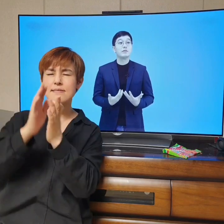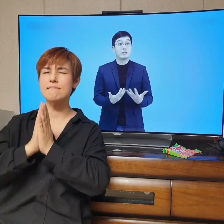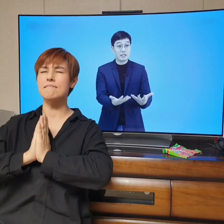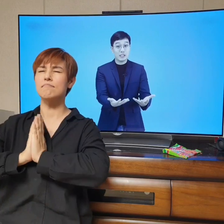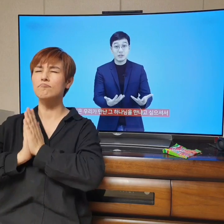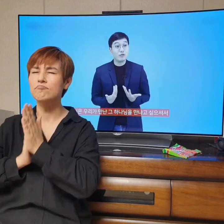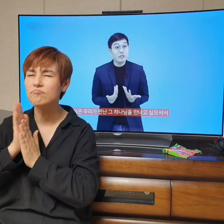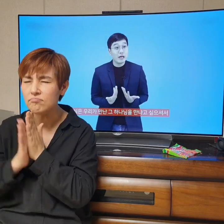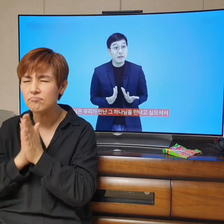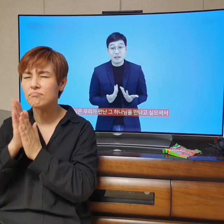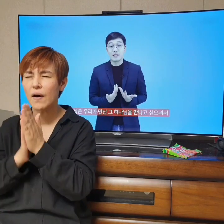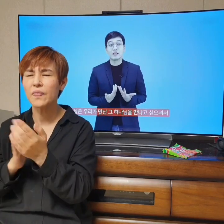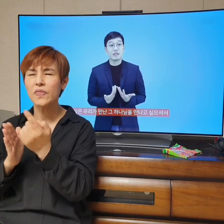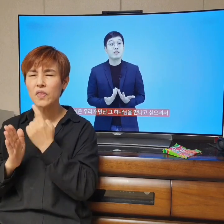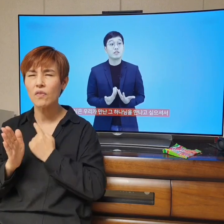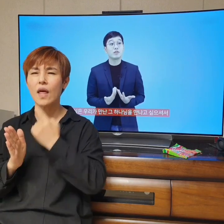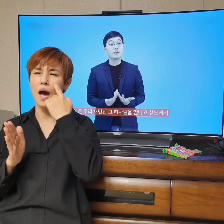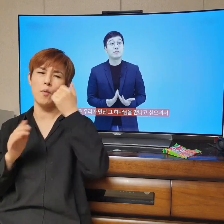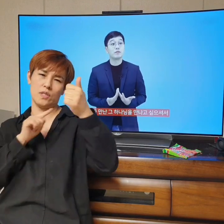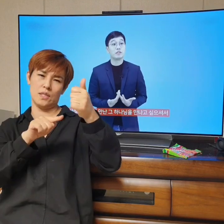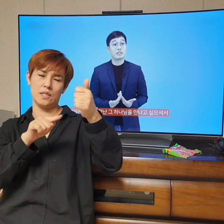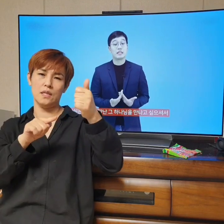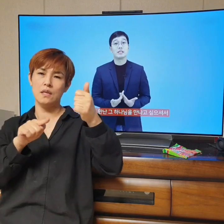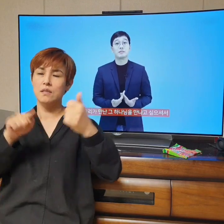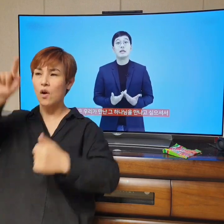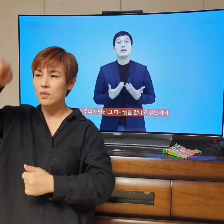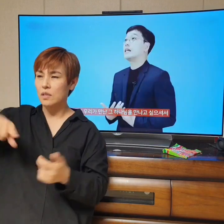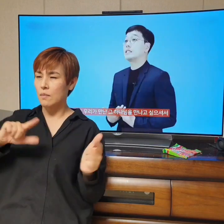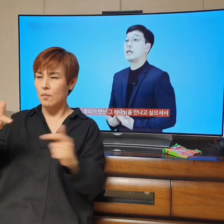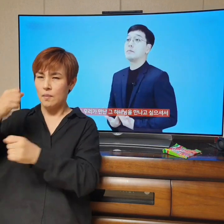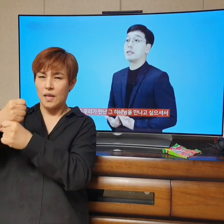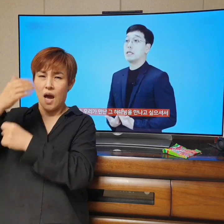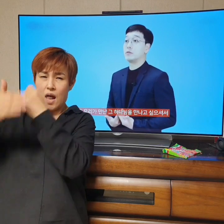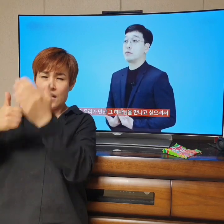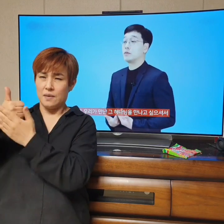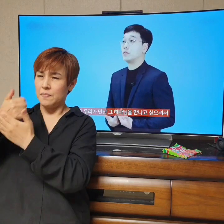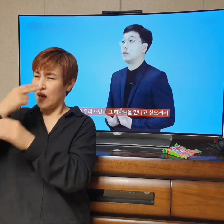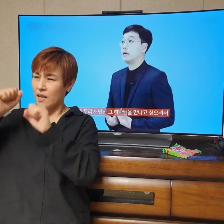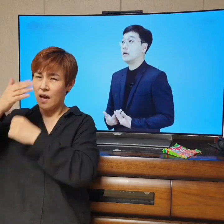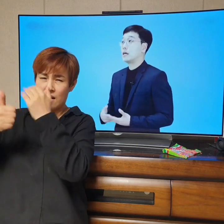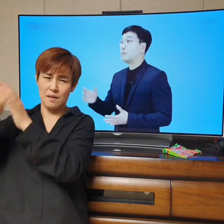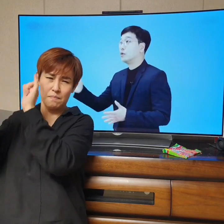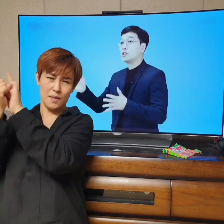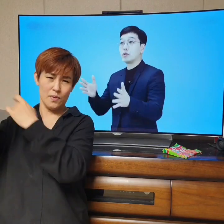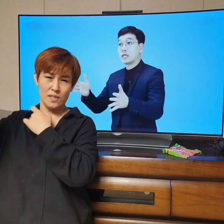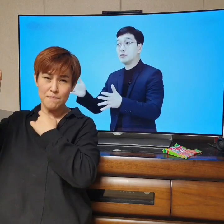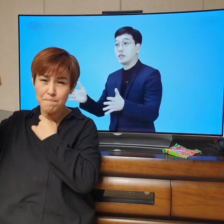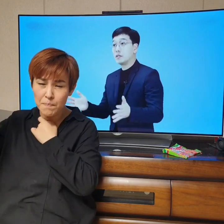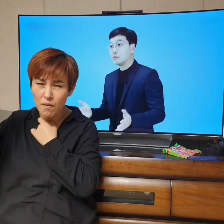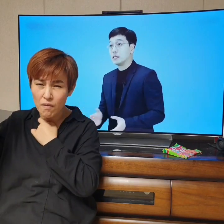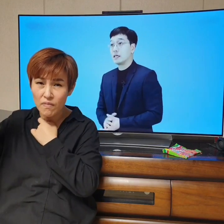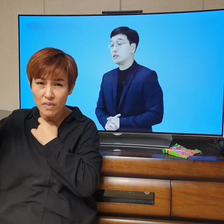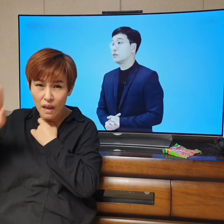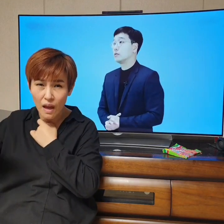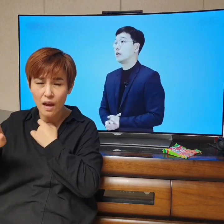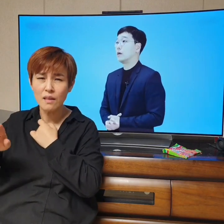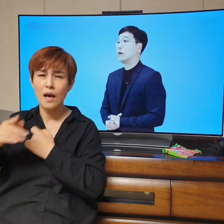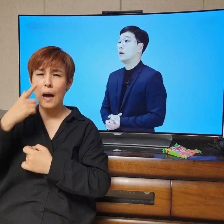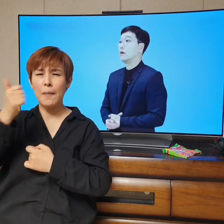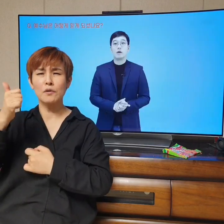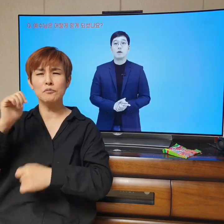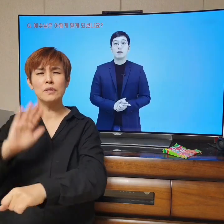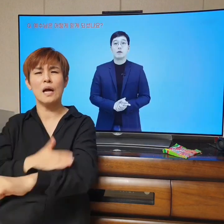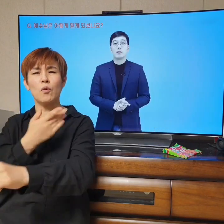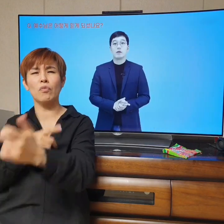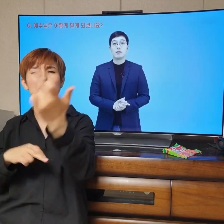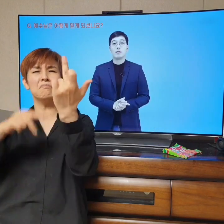그 하나님을 사실은 우리가 만난 그 천지 만물을 지으신 하나님을 살아계신 하나님 만나고 싶어서 약간 번지수가 잘못된 데 좀 많이 다니셨는데